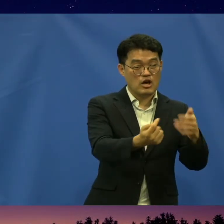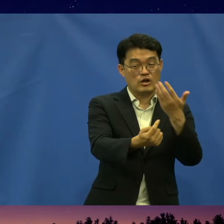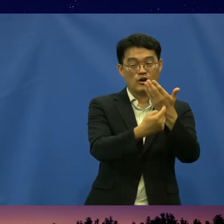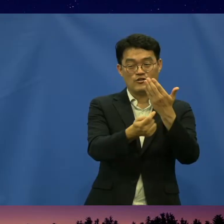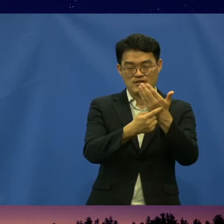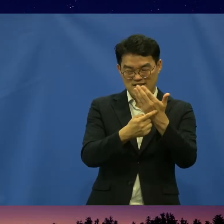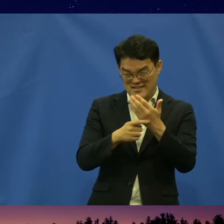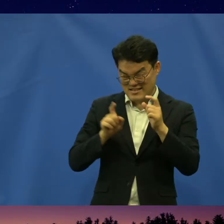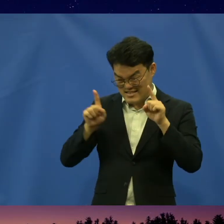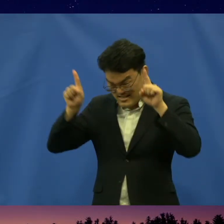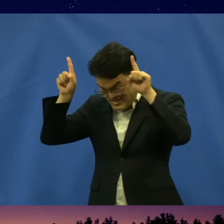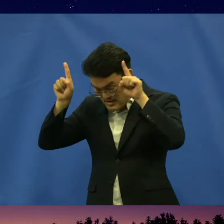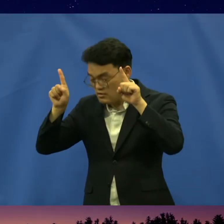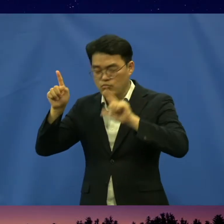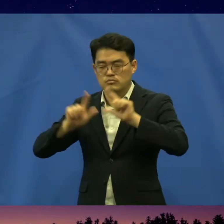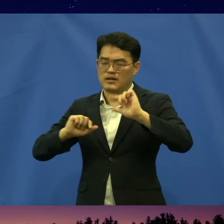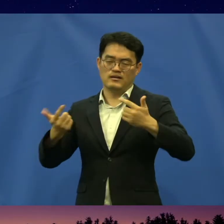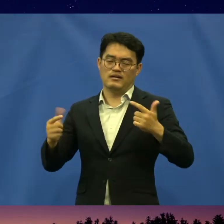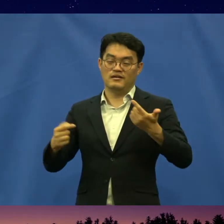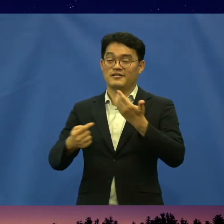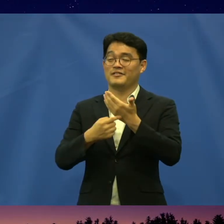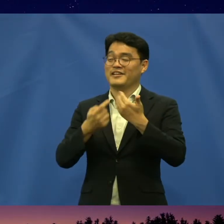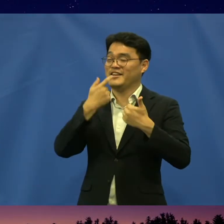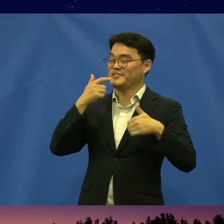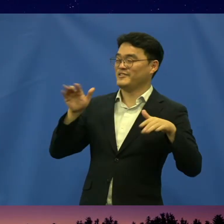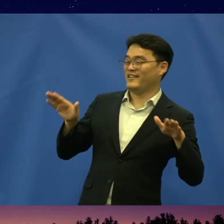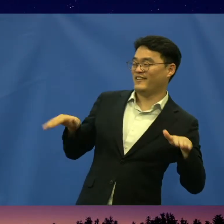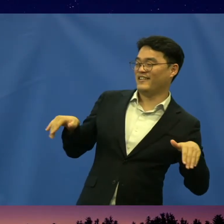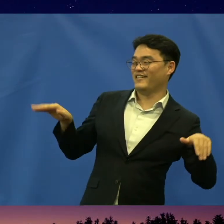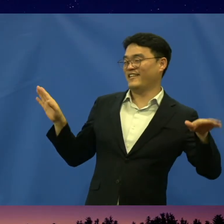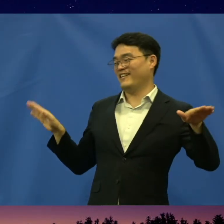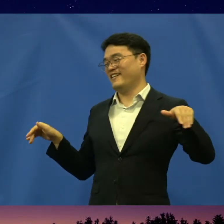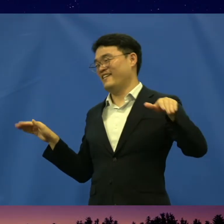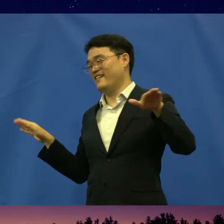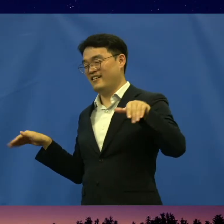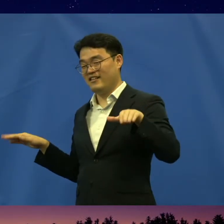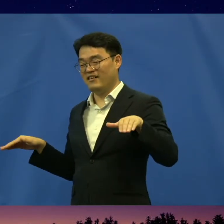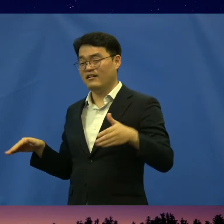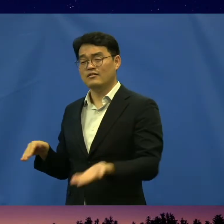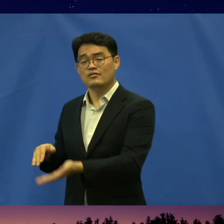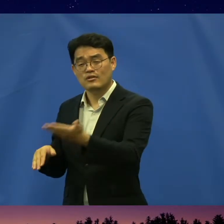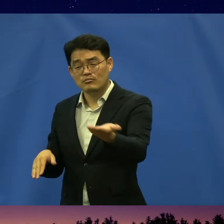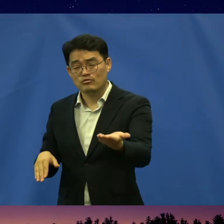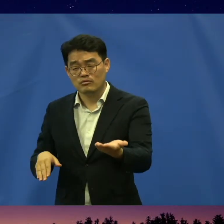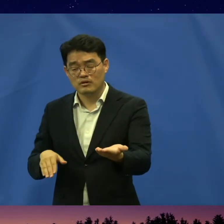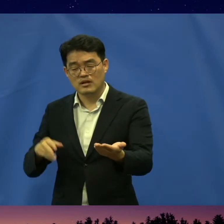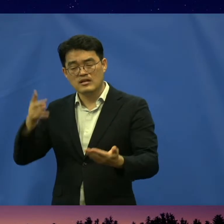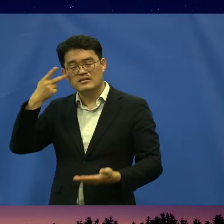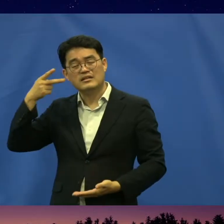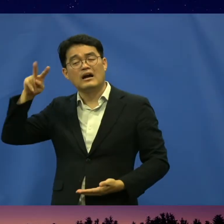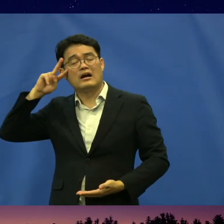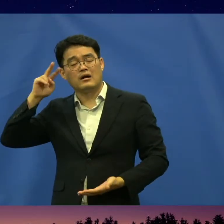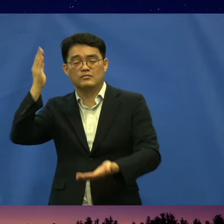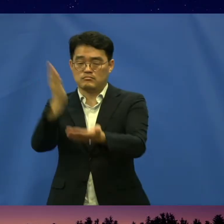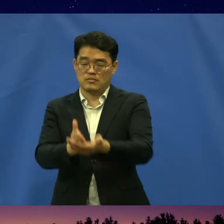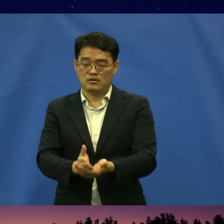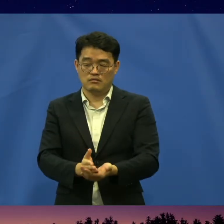다가오지 않습니다. 많은 사람들이 착각해요. 마귀는 머리에 불을 2개 달고 나올 거라고. 불 없어요. 안 보여요.